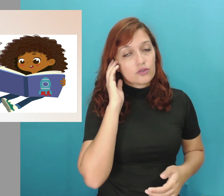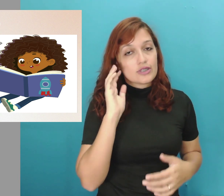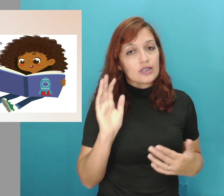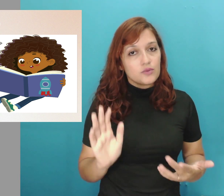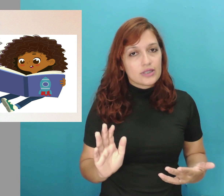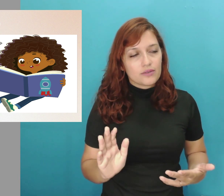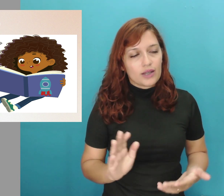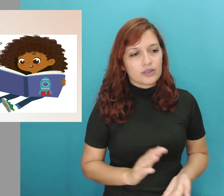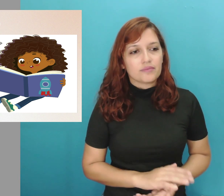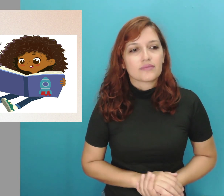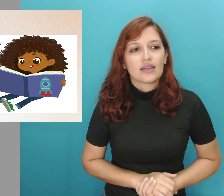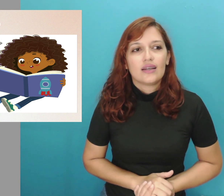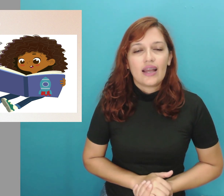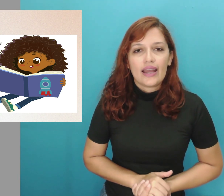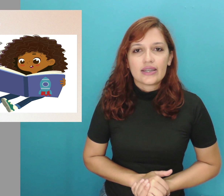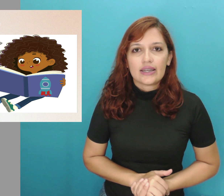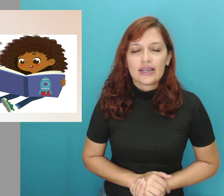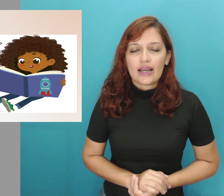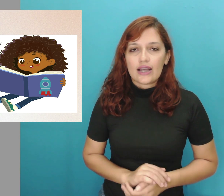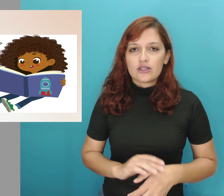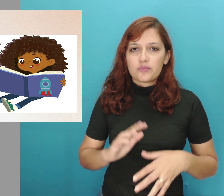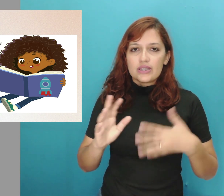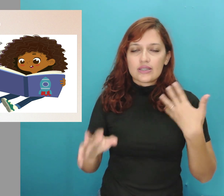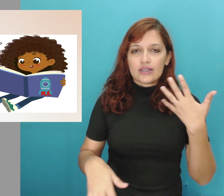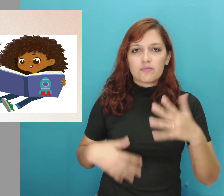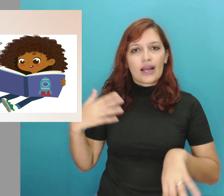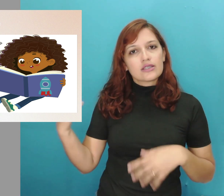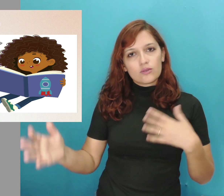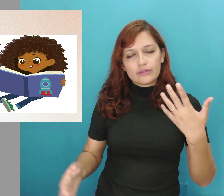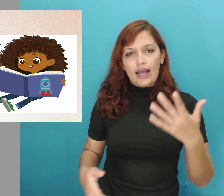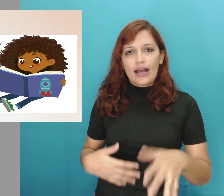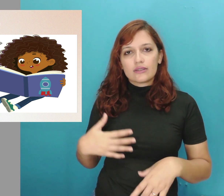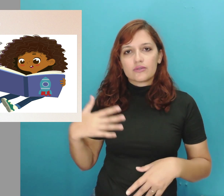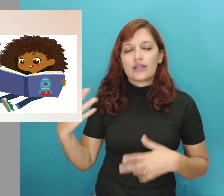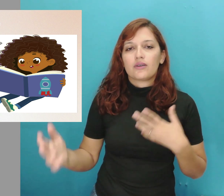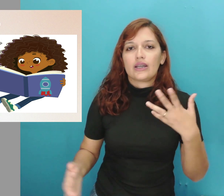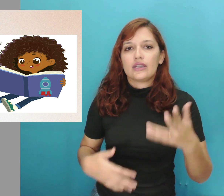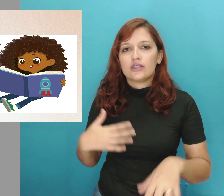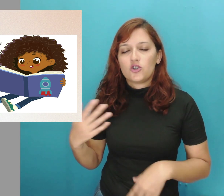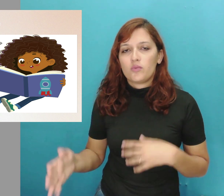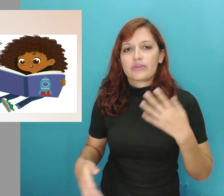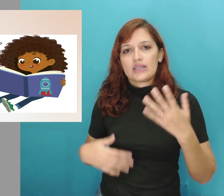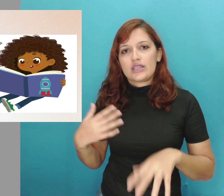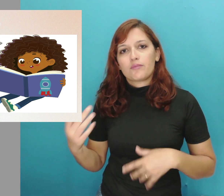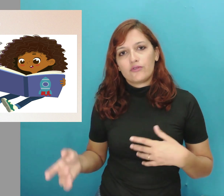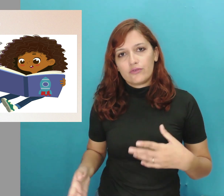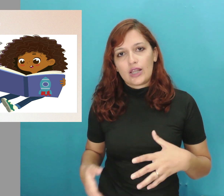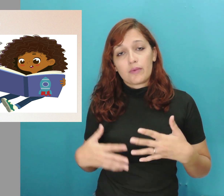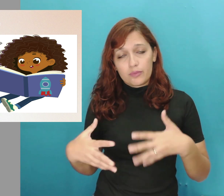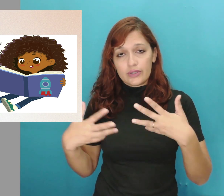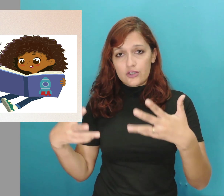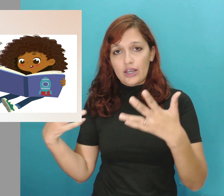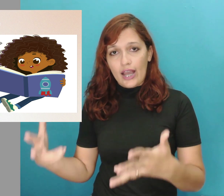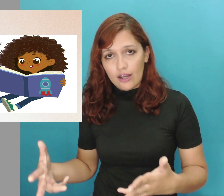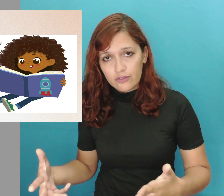dizendo que o ensino é ruim. É que a gente precisa ter mais contato, né, com aquele idioma, precisa se aprofundar para poder chegar à